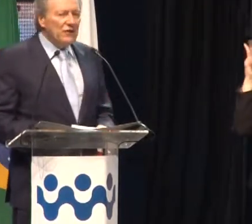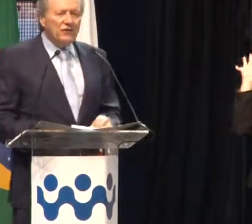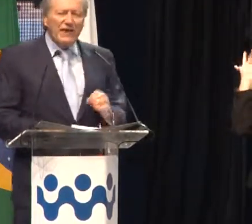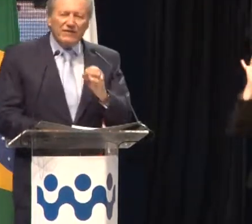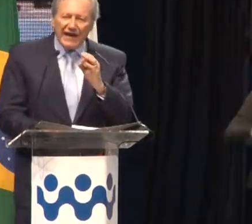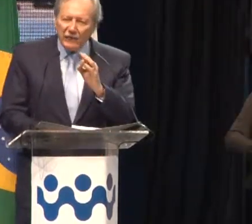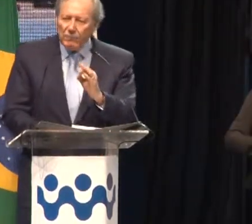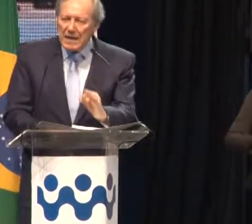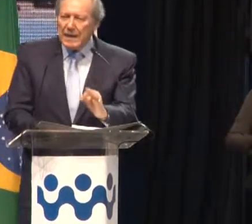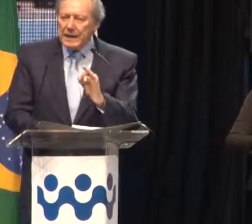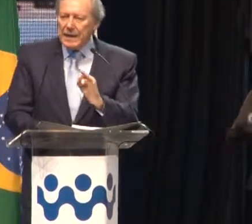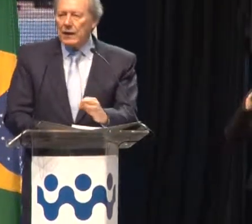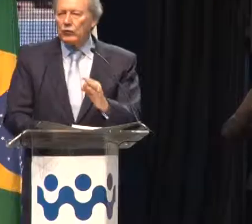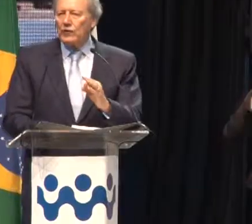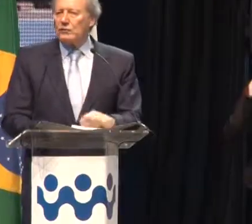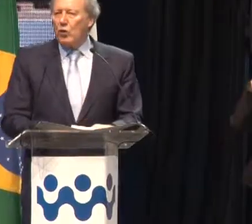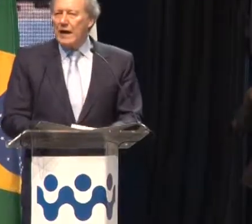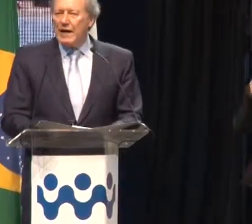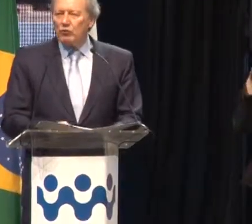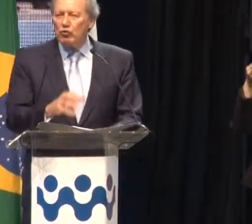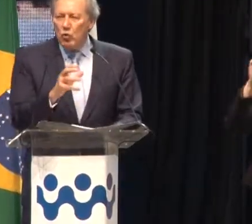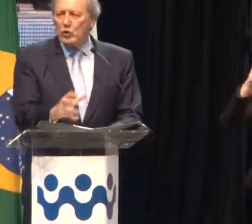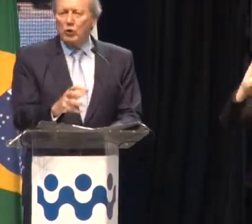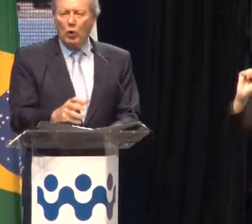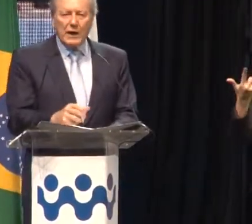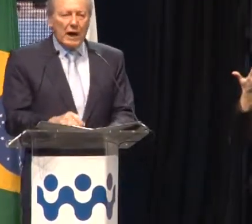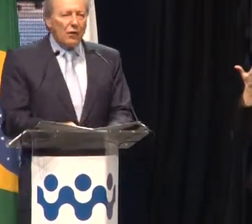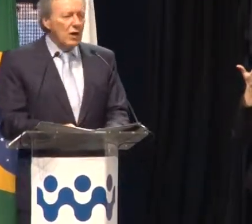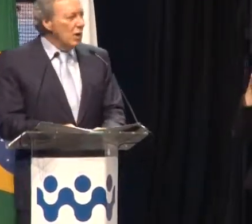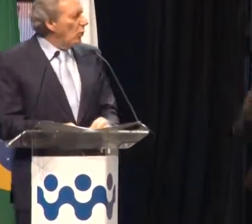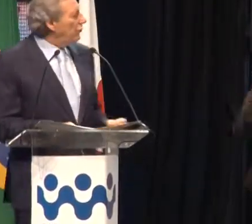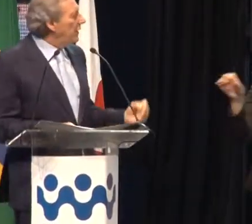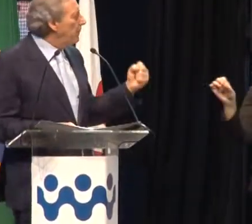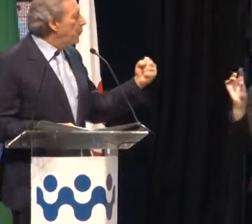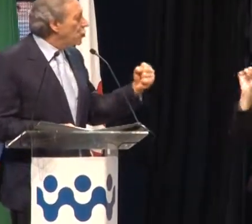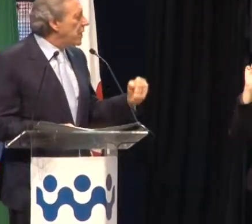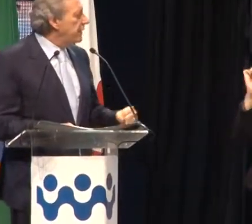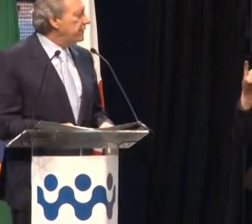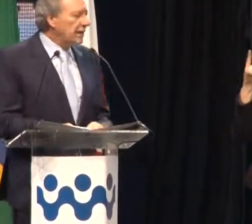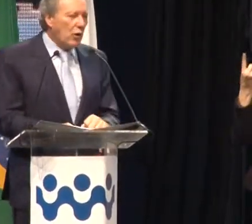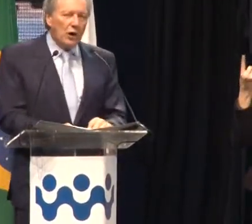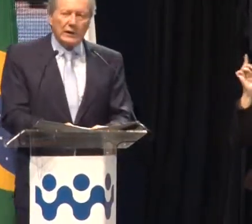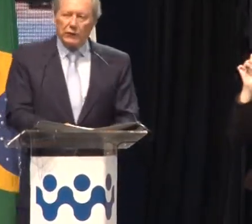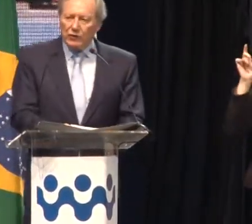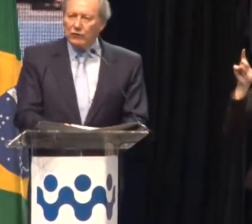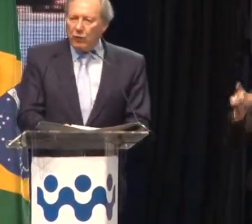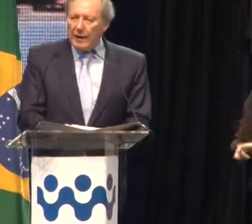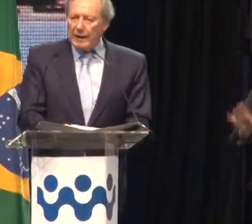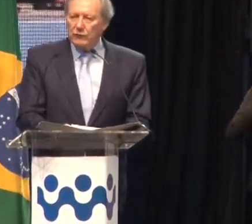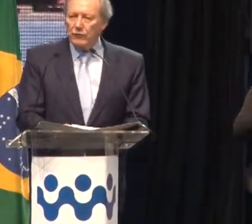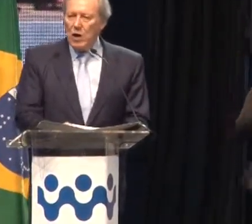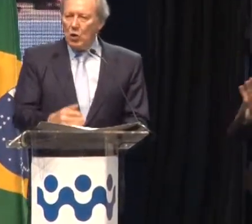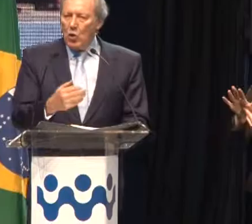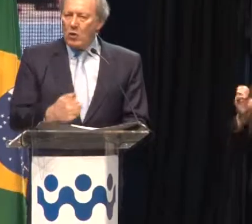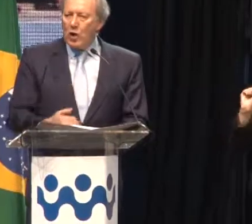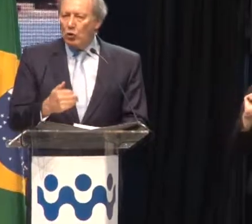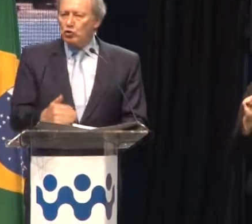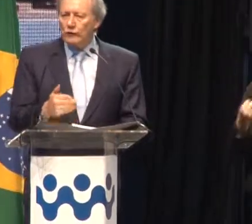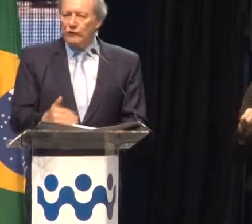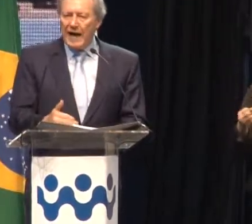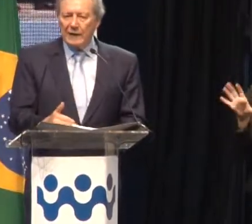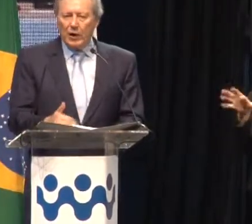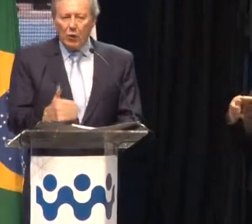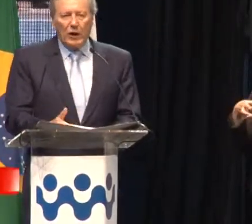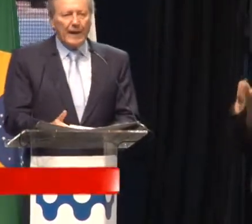congregam 16.500 advogados num único local, mostrando a pujança da Ordem dos Advogados, com a qual